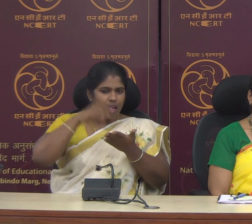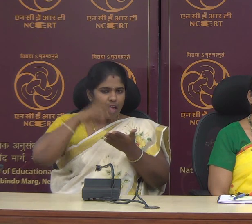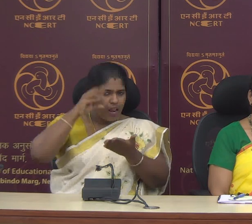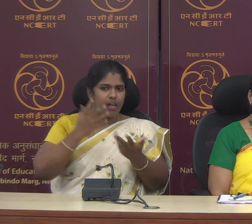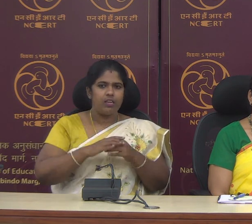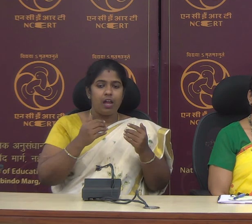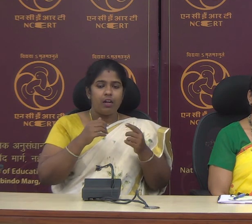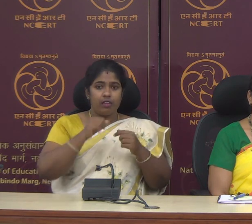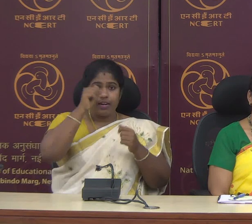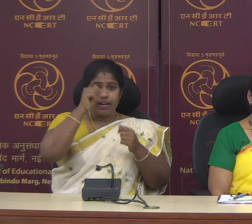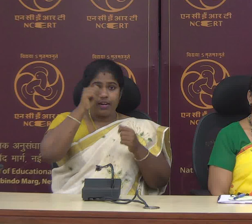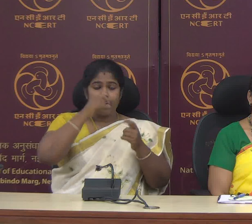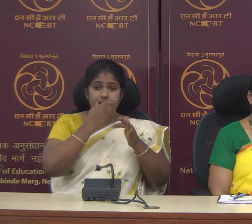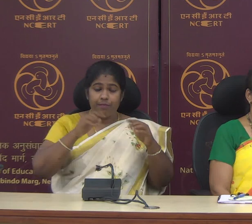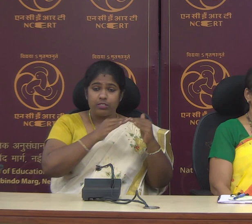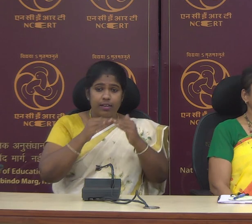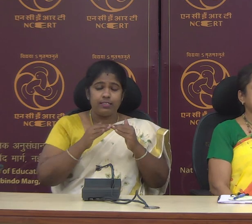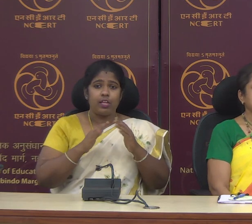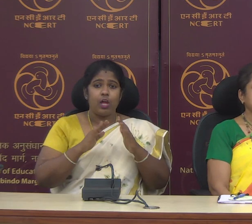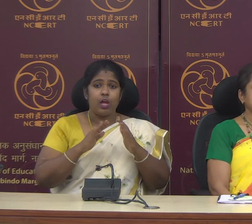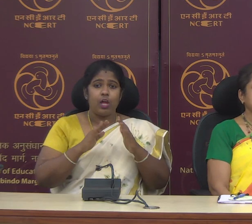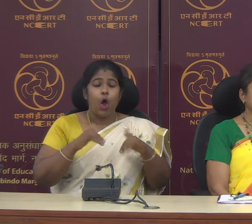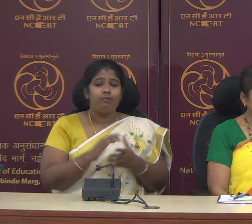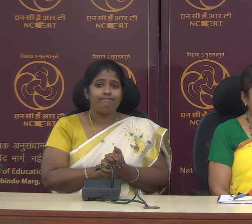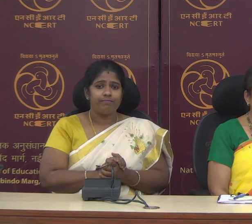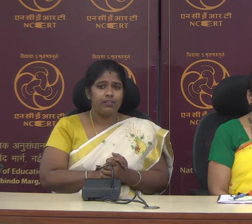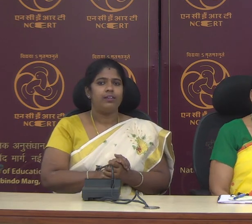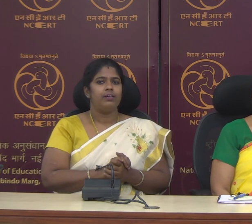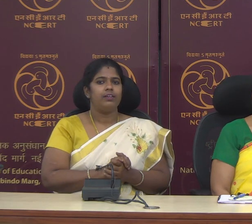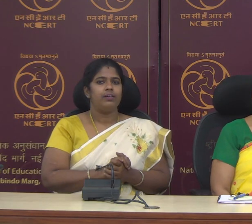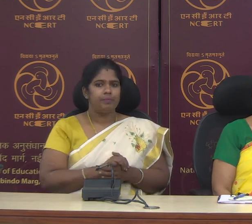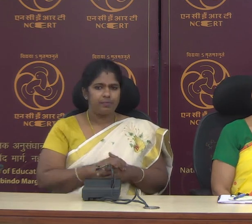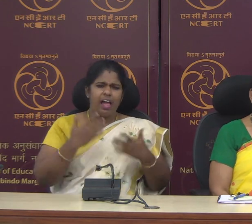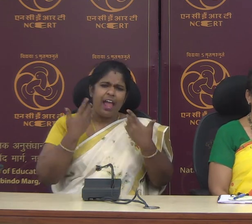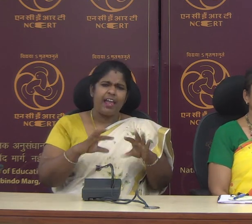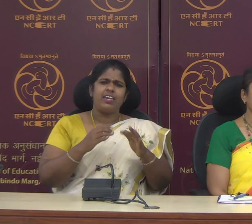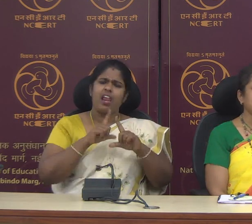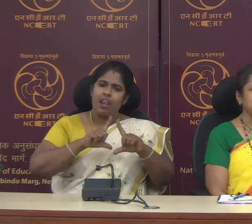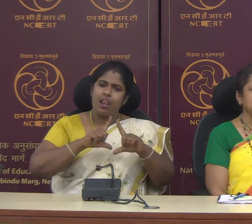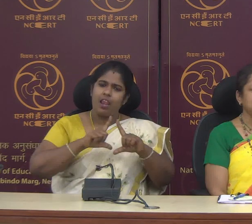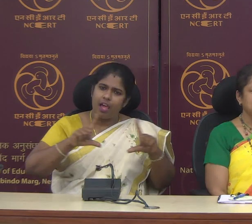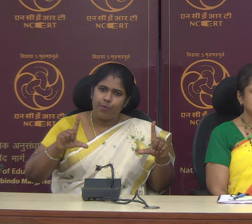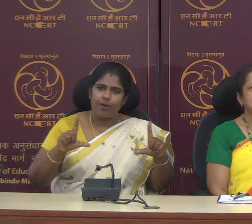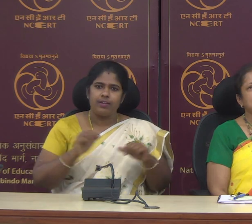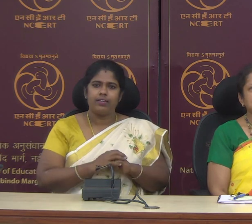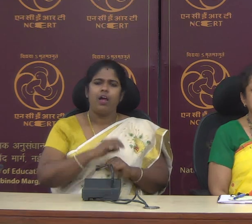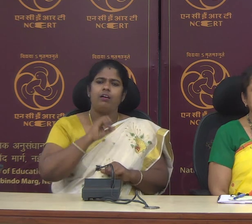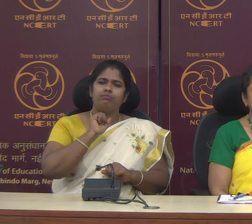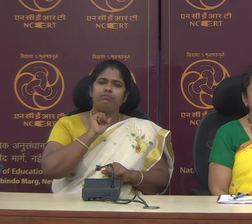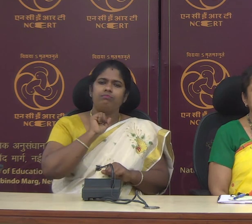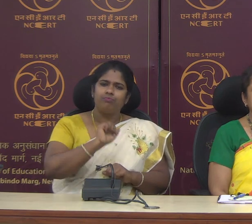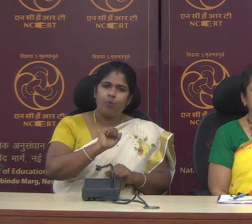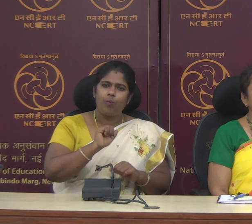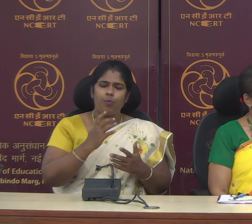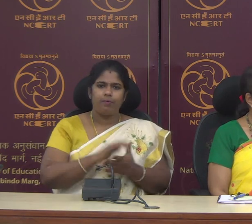स्टैंडर्डाइजिंग द इंडियन साइन लैंग्वेज। देखिए, किसी भी भाषा के मानकीकरण के लिए आप जितना उस